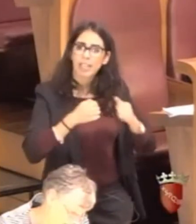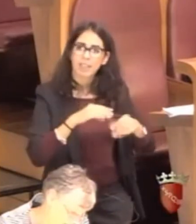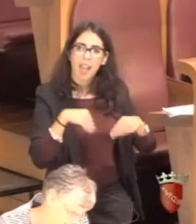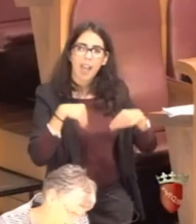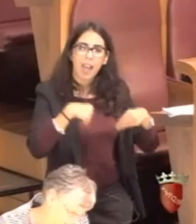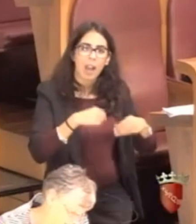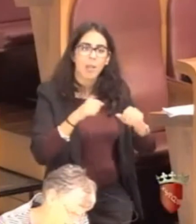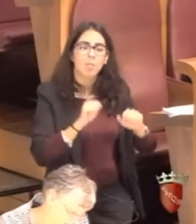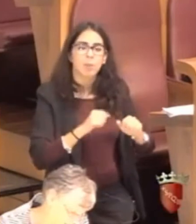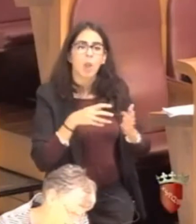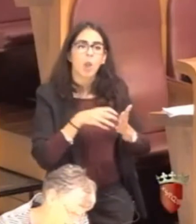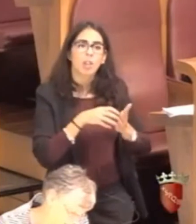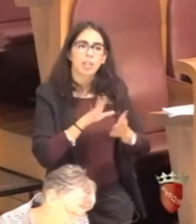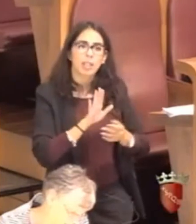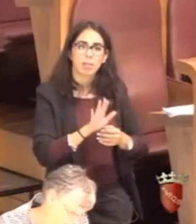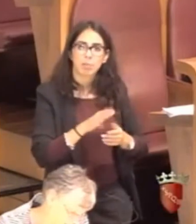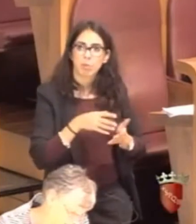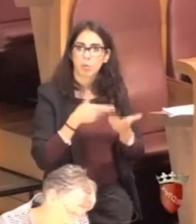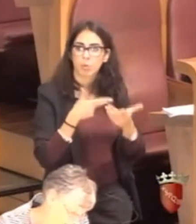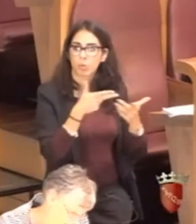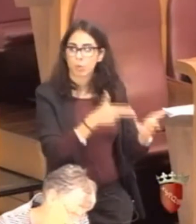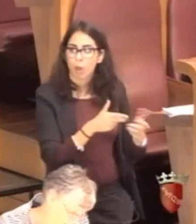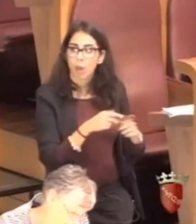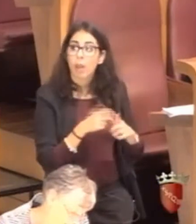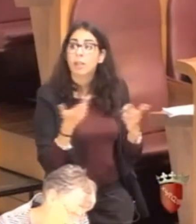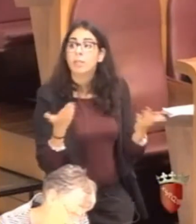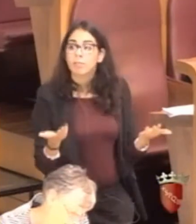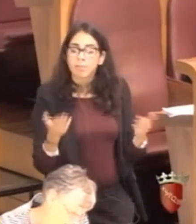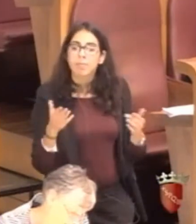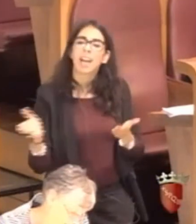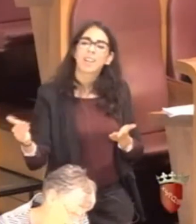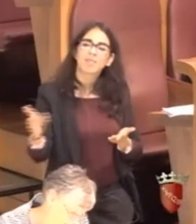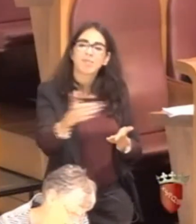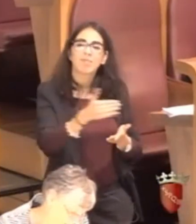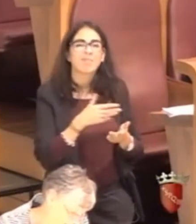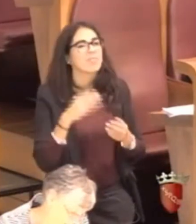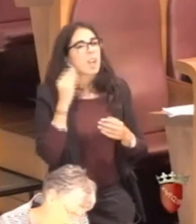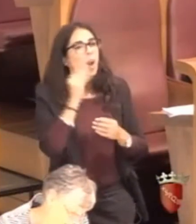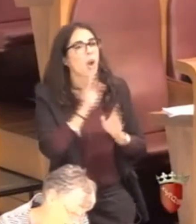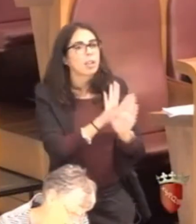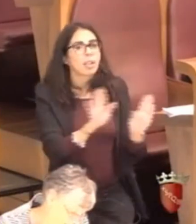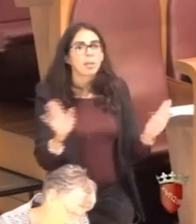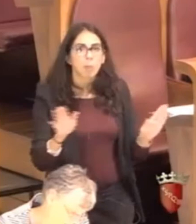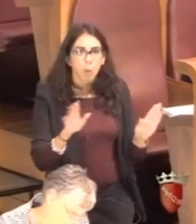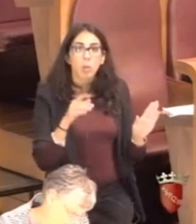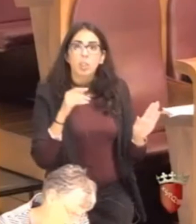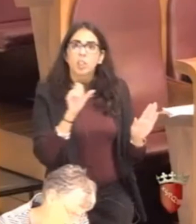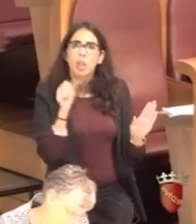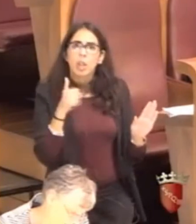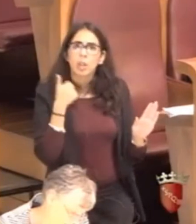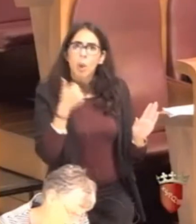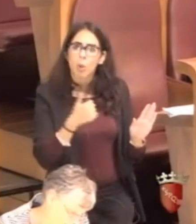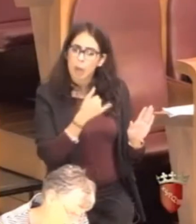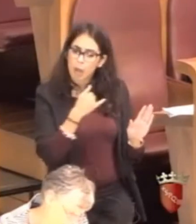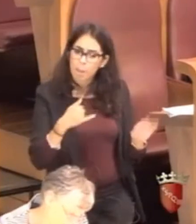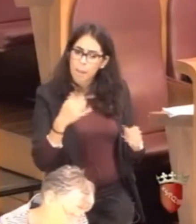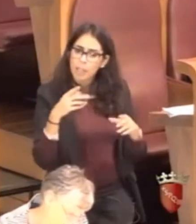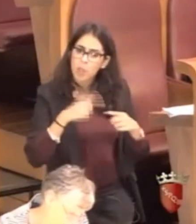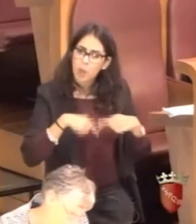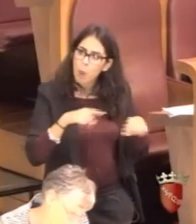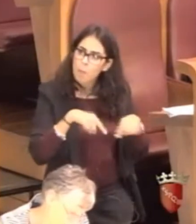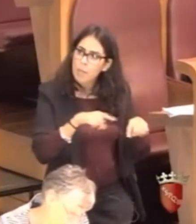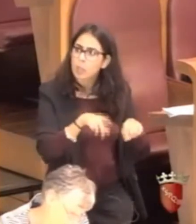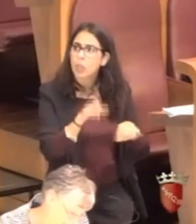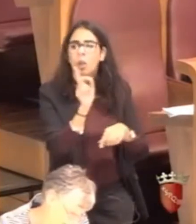suo contributo. La raccolta dei contributi però non si ferma un anno e mezzo di commissioni fatte, ma